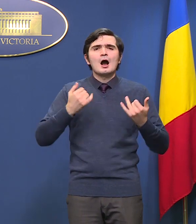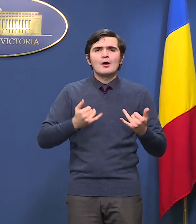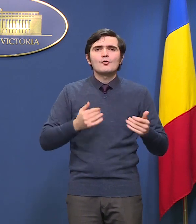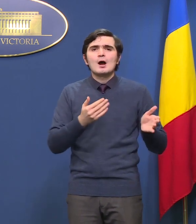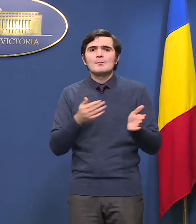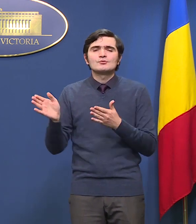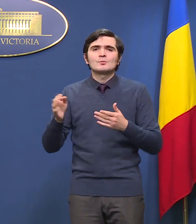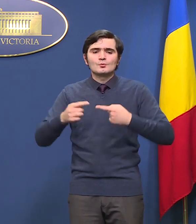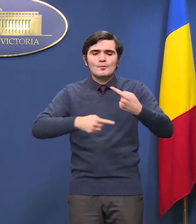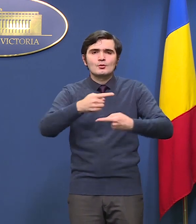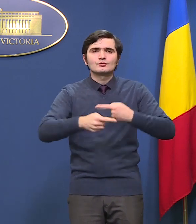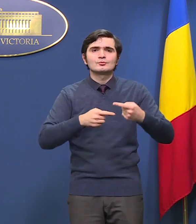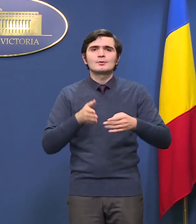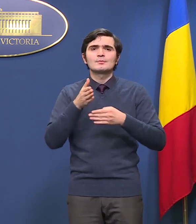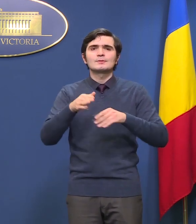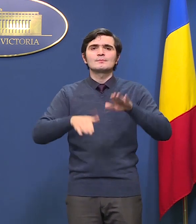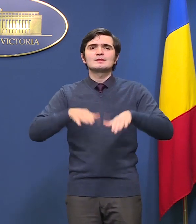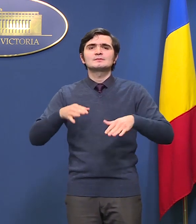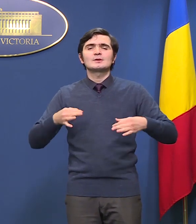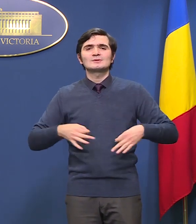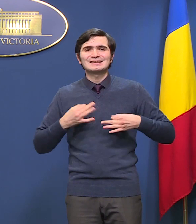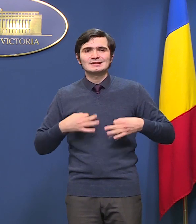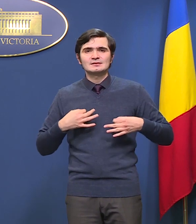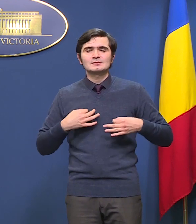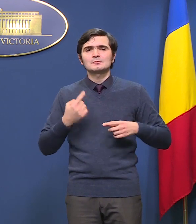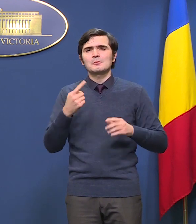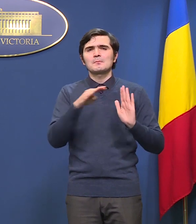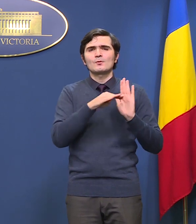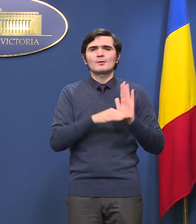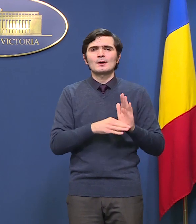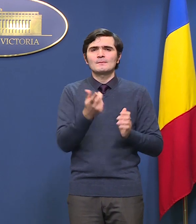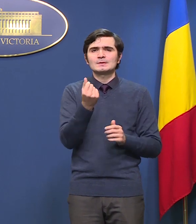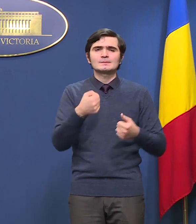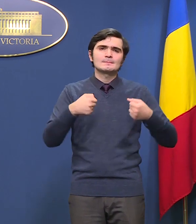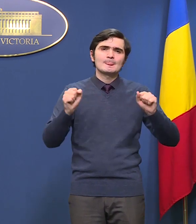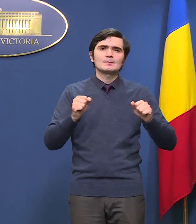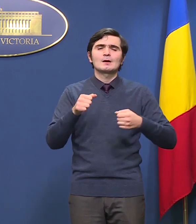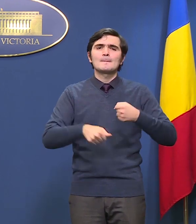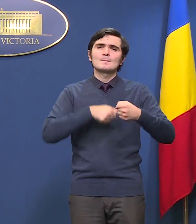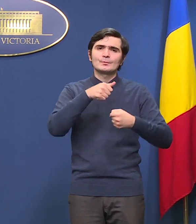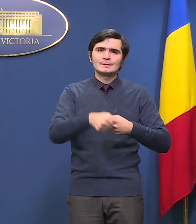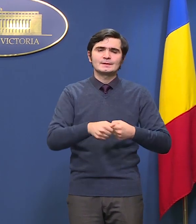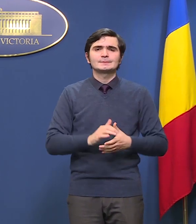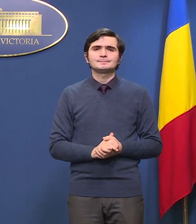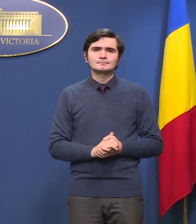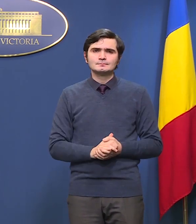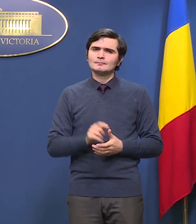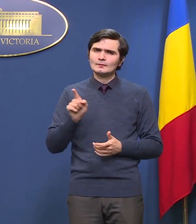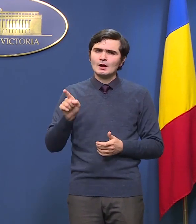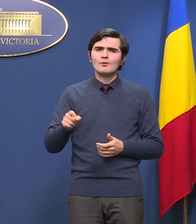și prin Ministerul Sănătății, pe un program finanțat de Banca Mondială, unde avem iarăși